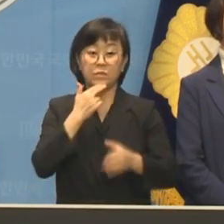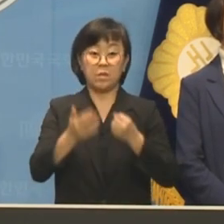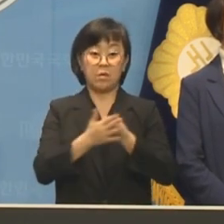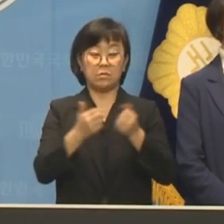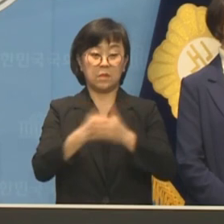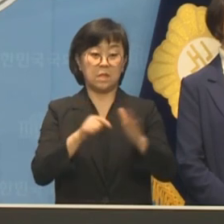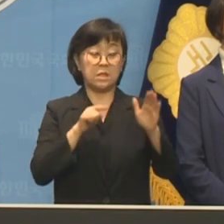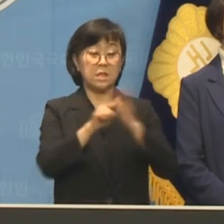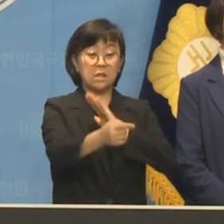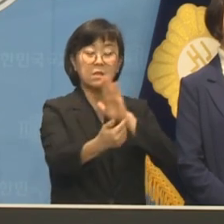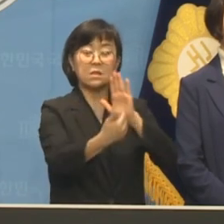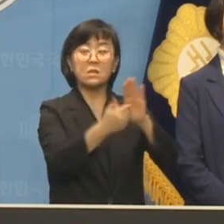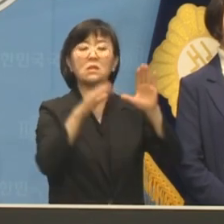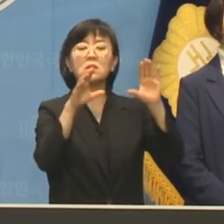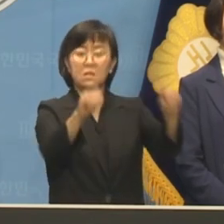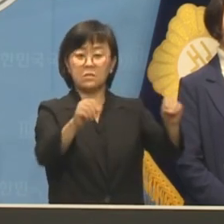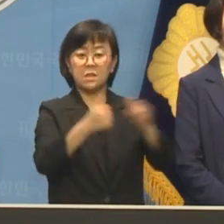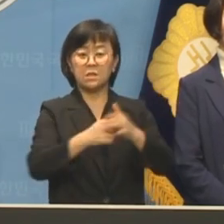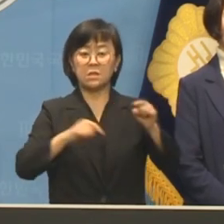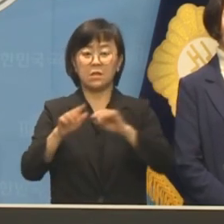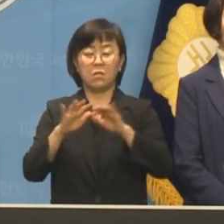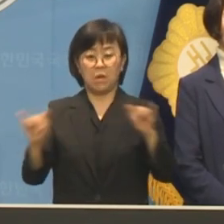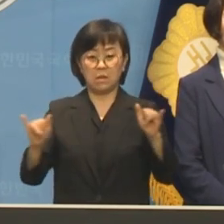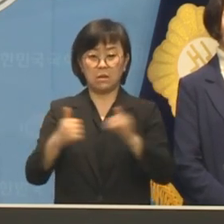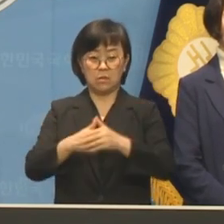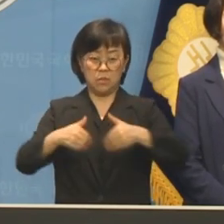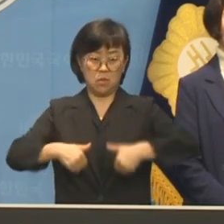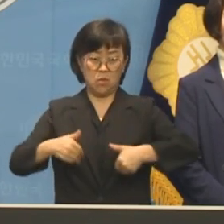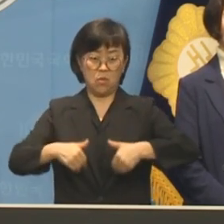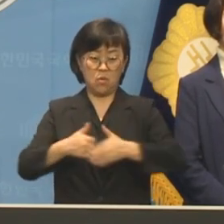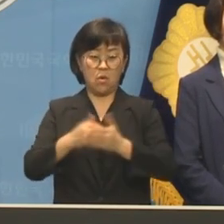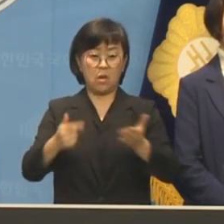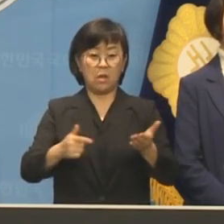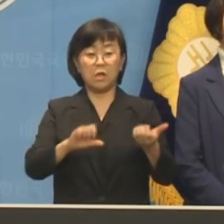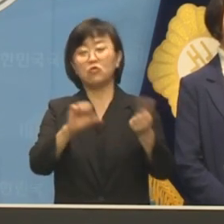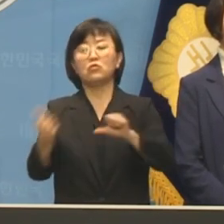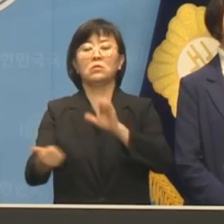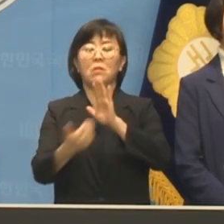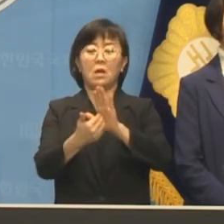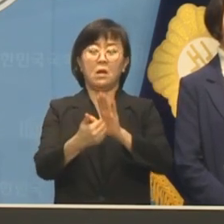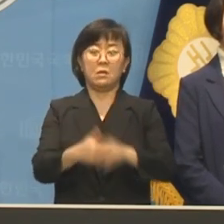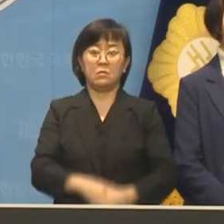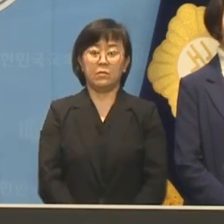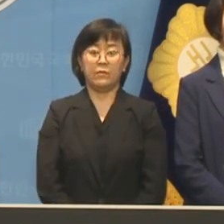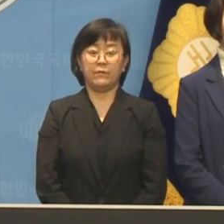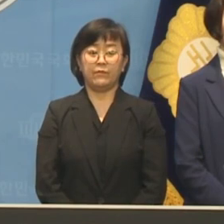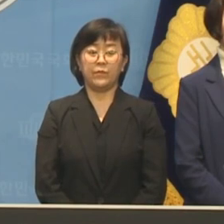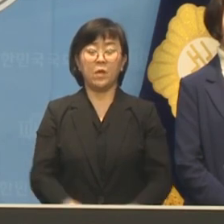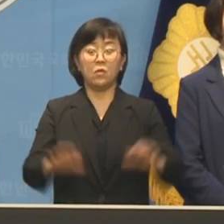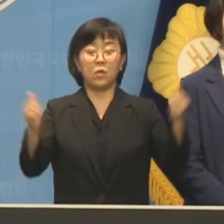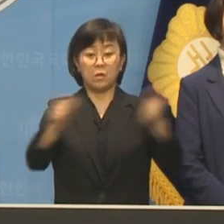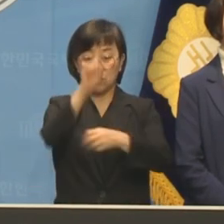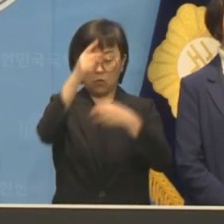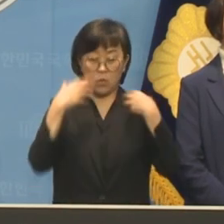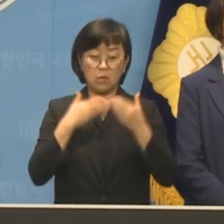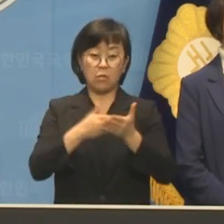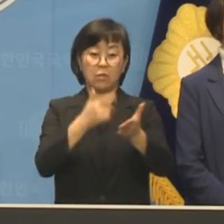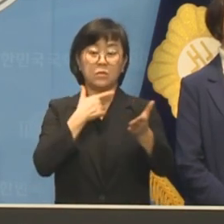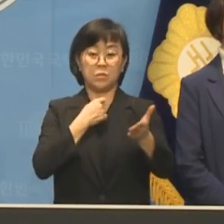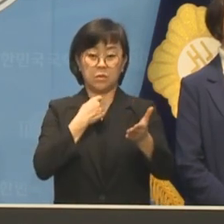진입 금지를 명령할 수 있는 지휘관들이 동료들의 순직을 막을 수가 있습니다. 국회와 정부에